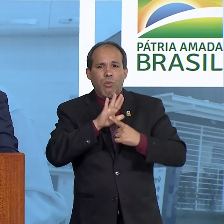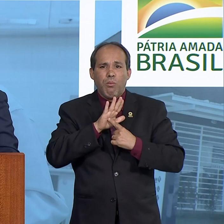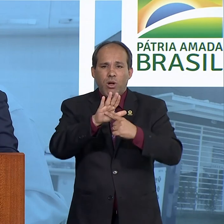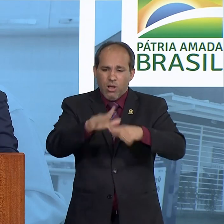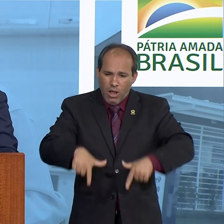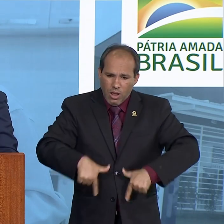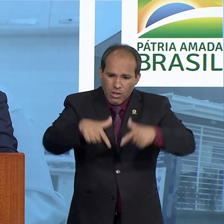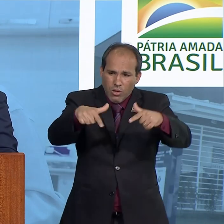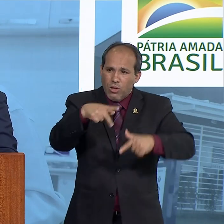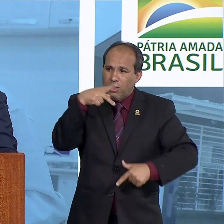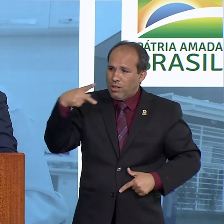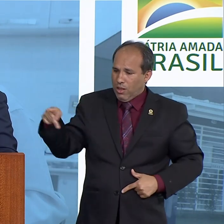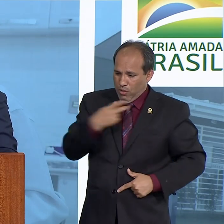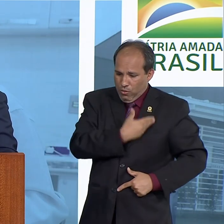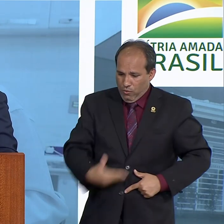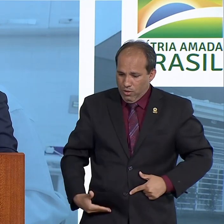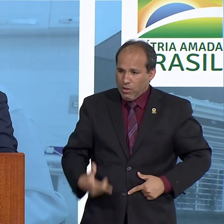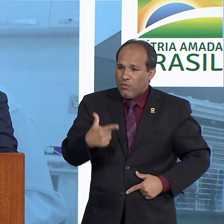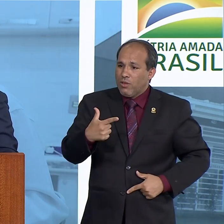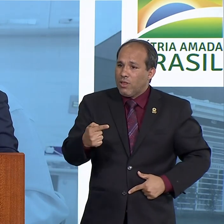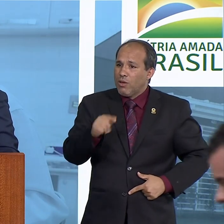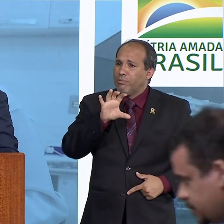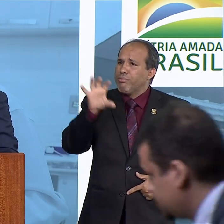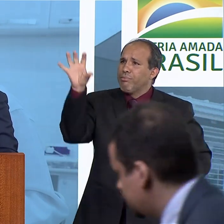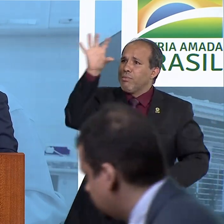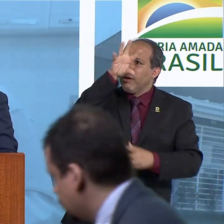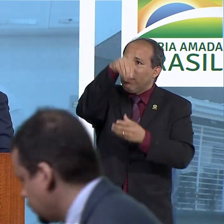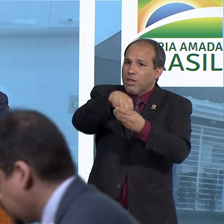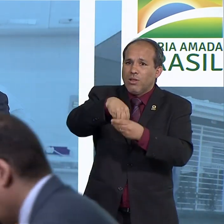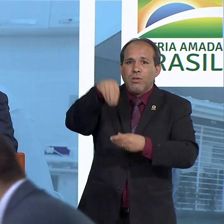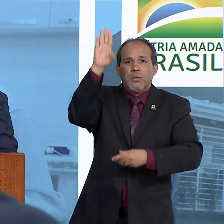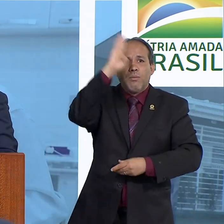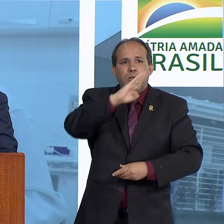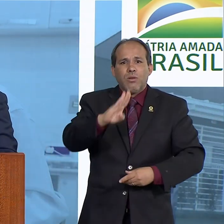do governo nas 27 unidades da federação sem qualquer tipo de discriminação.